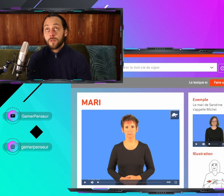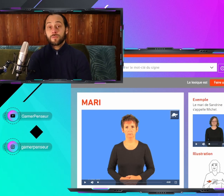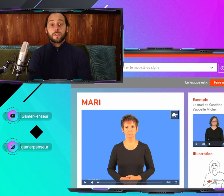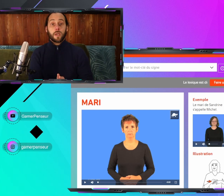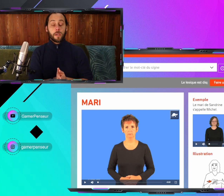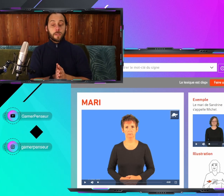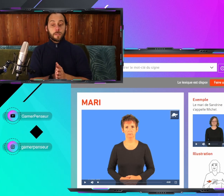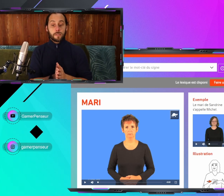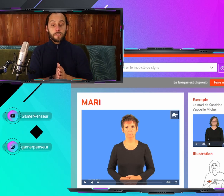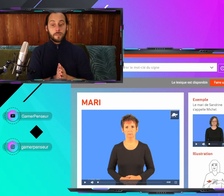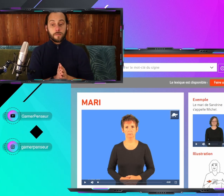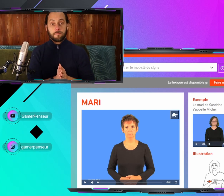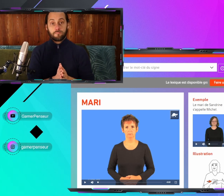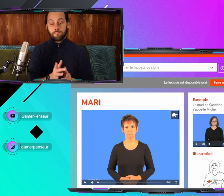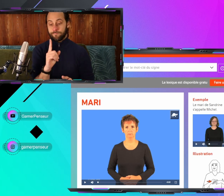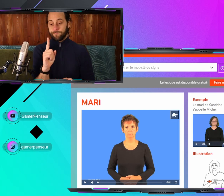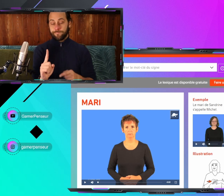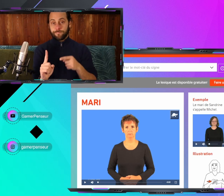Moi je dirais...